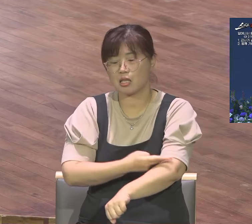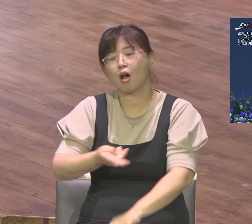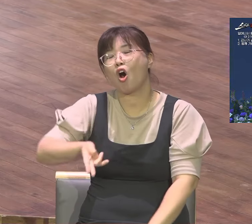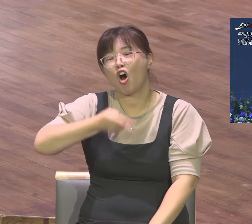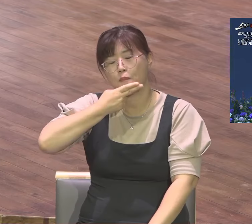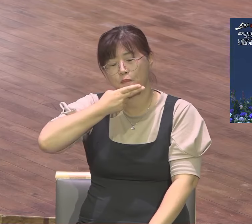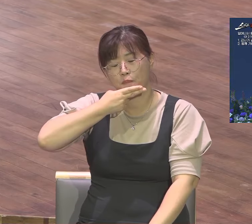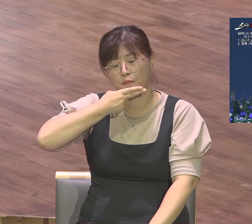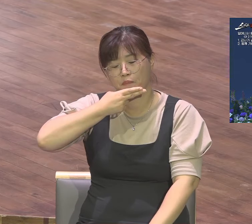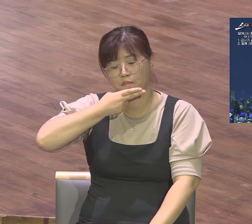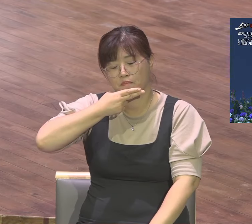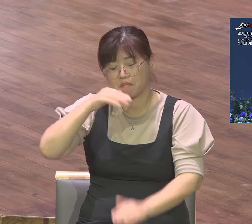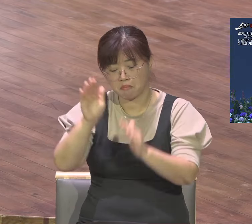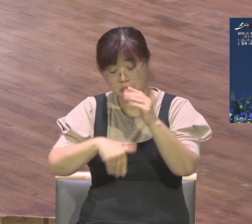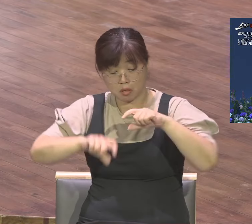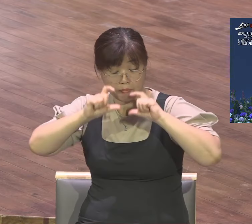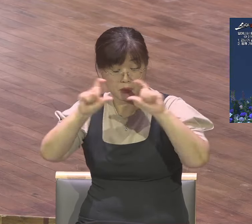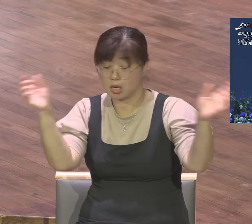다시 해줬어.